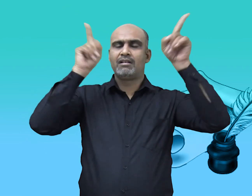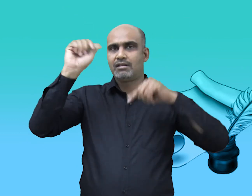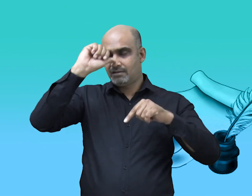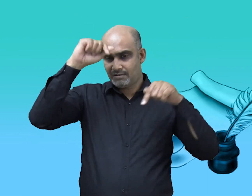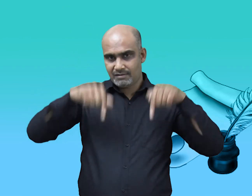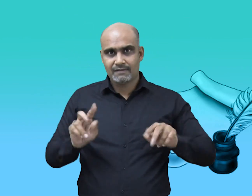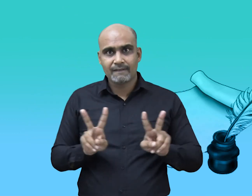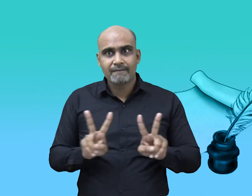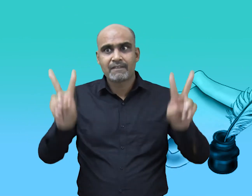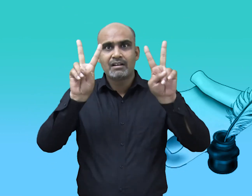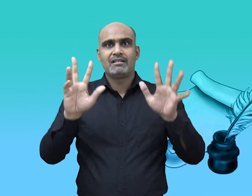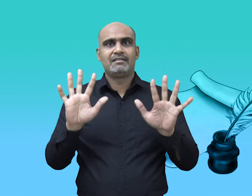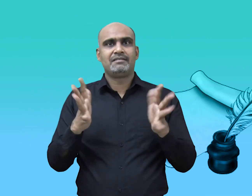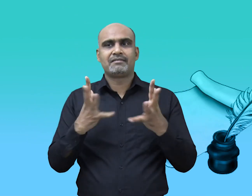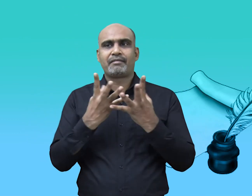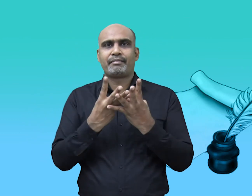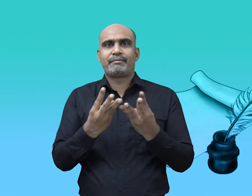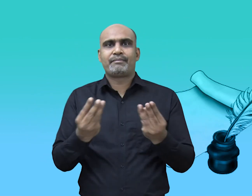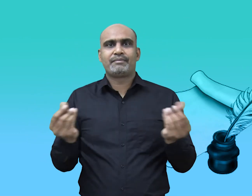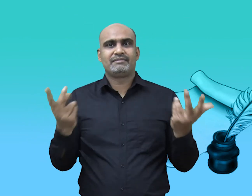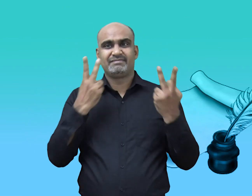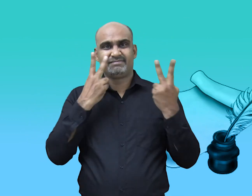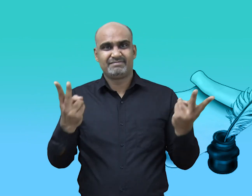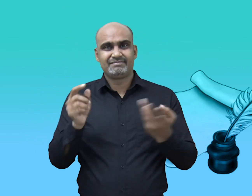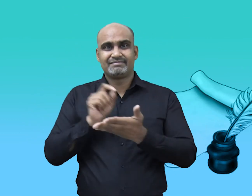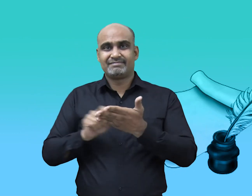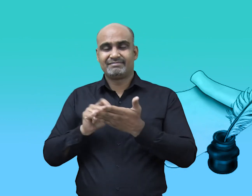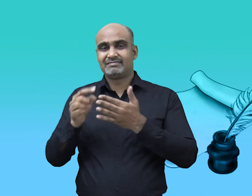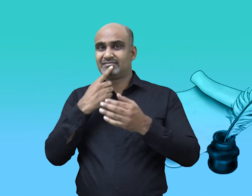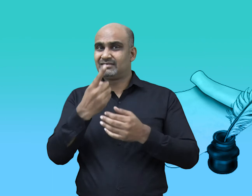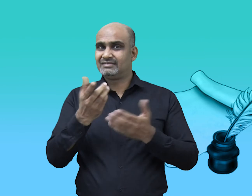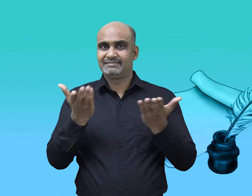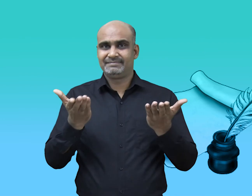हैं और हमारे देश की संस्कृति की महत्वता धीरे धीरे खत्म हो रही है।